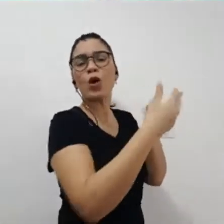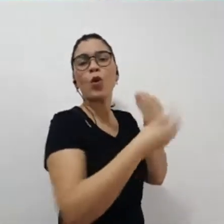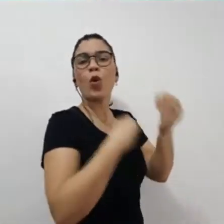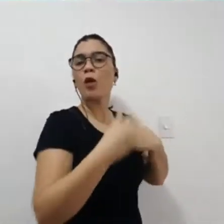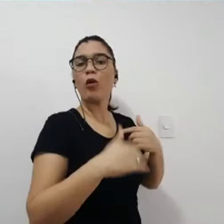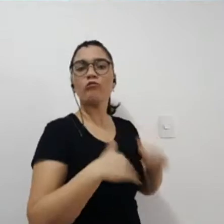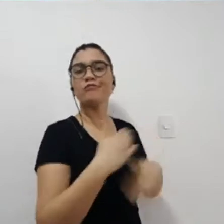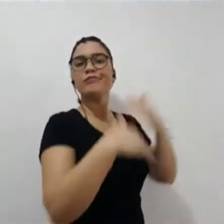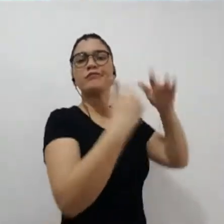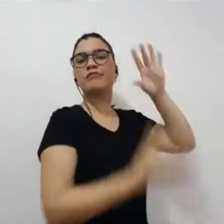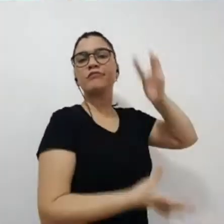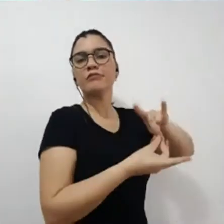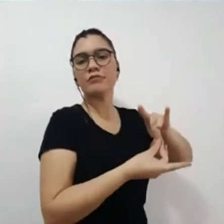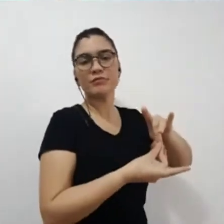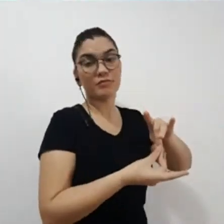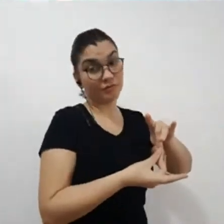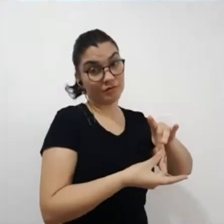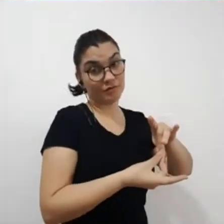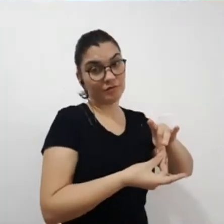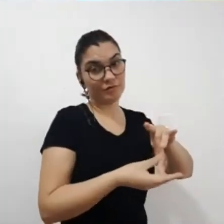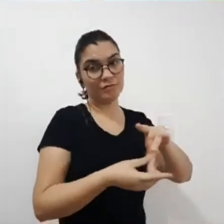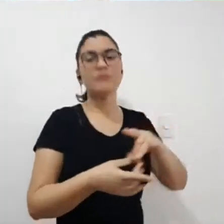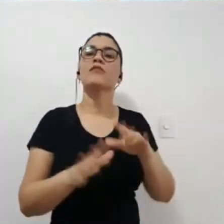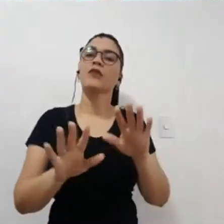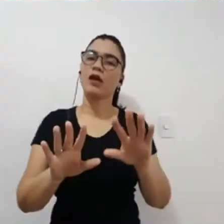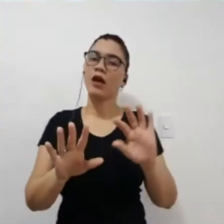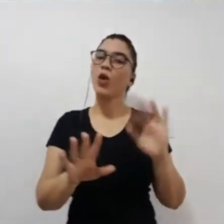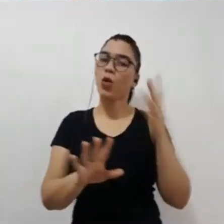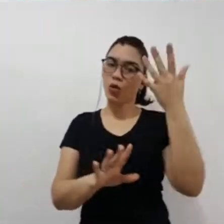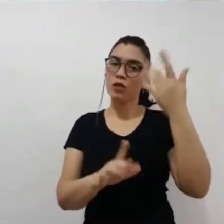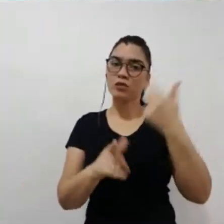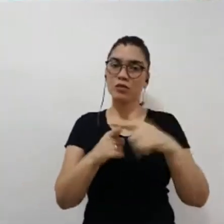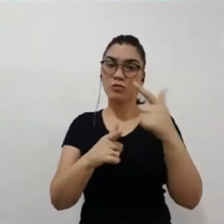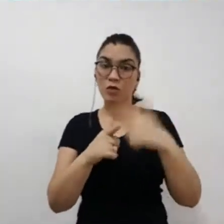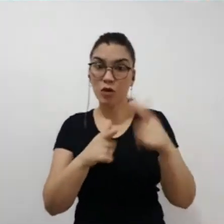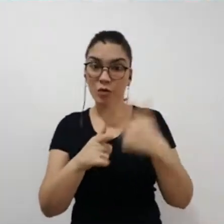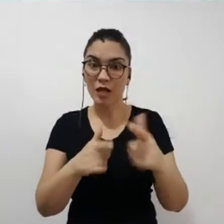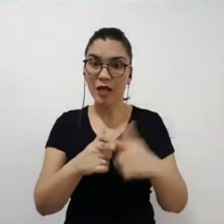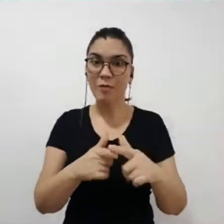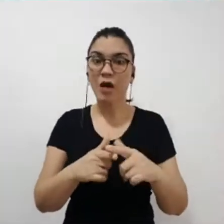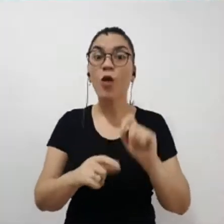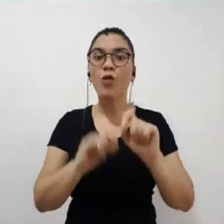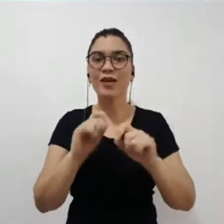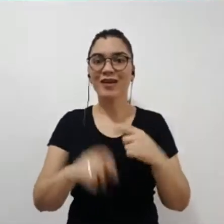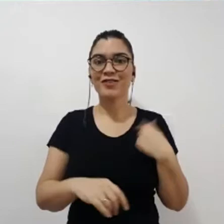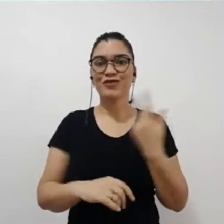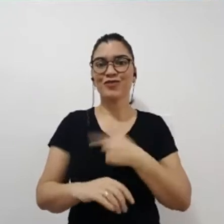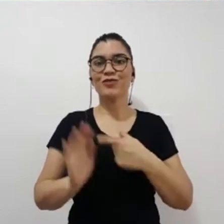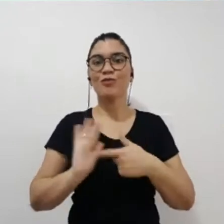tribulações que eles saltam para fora em forma de tentação.